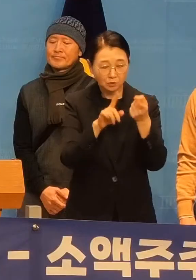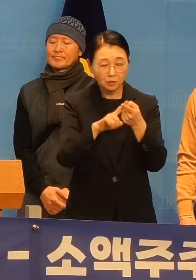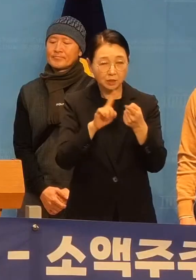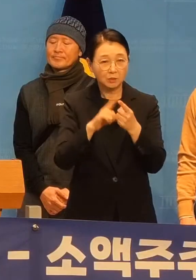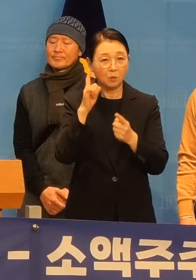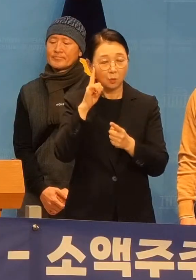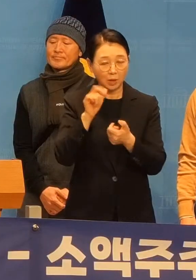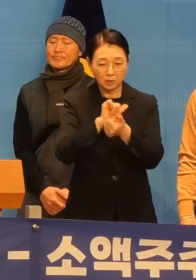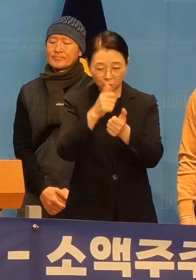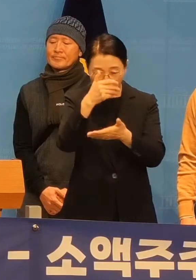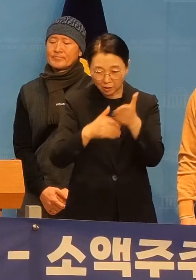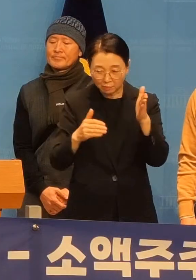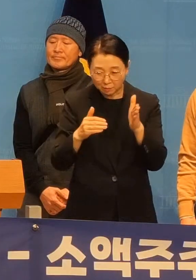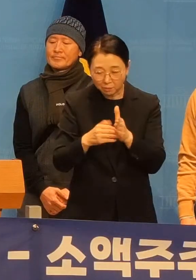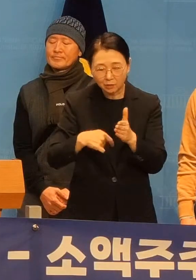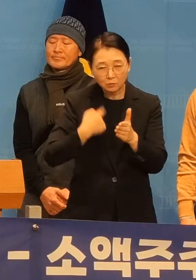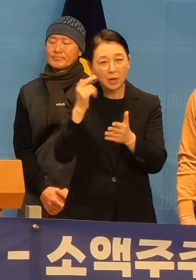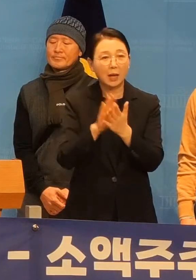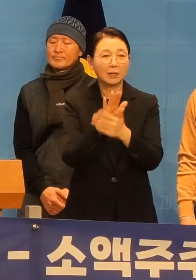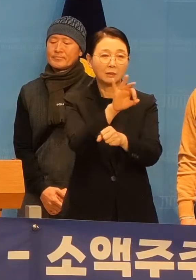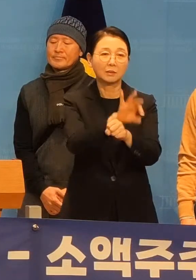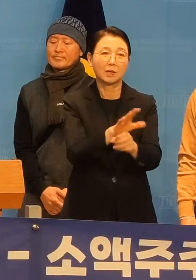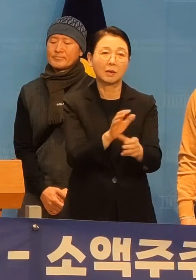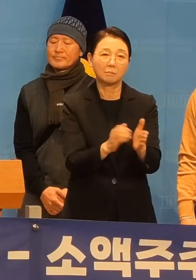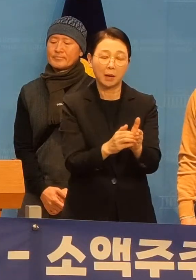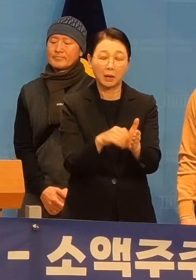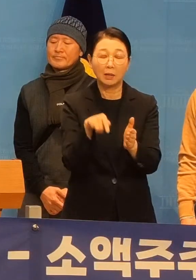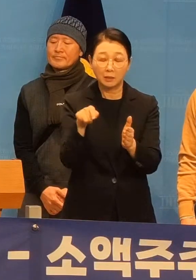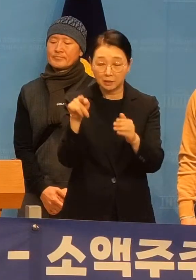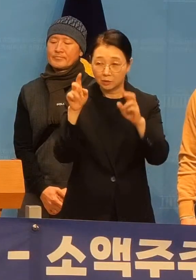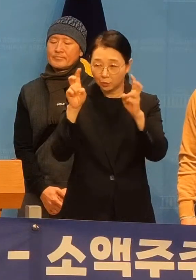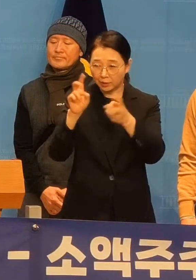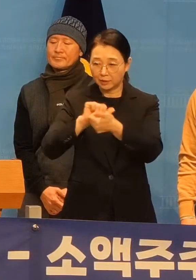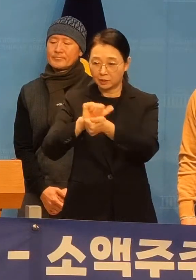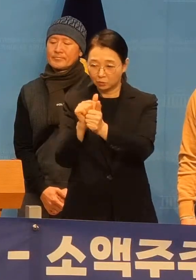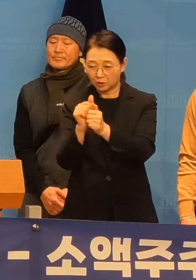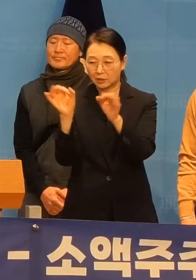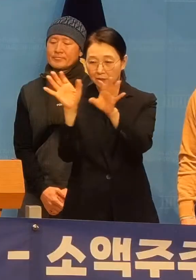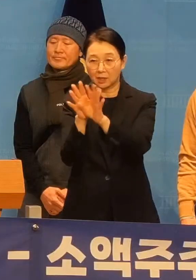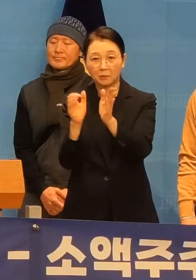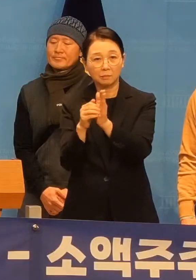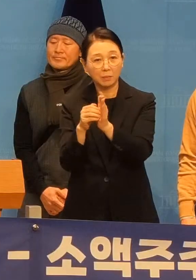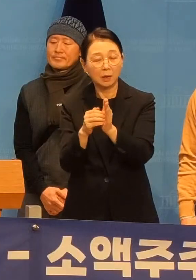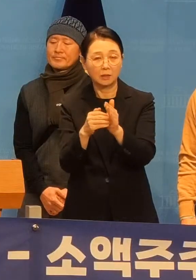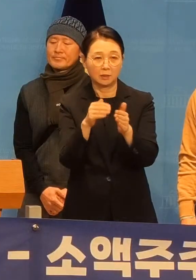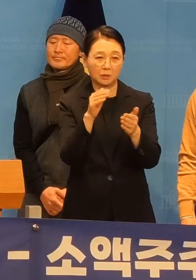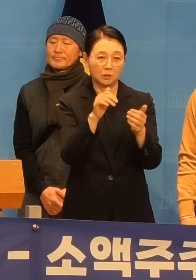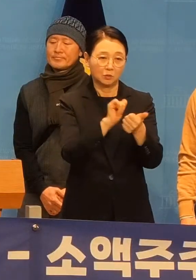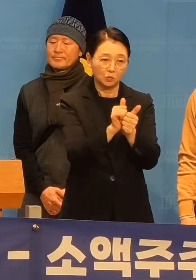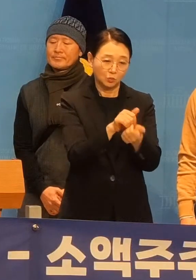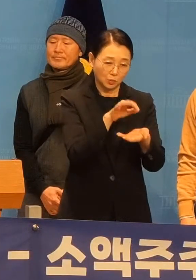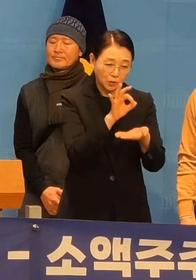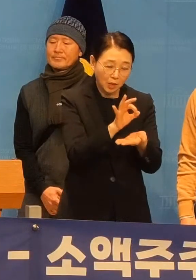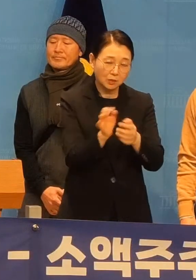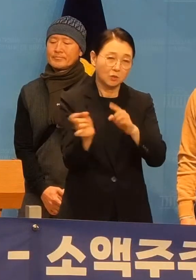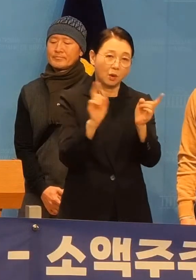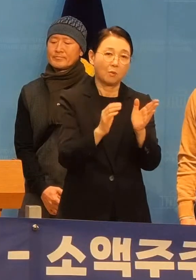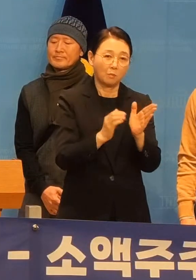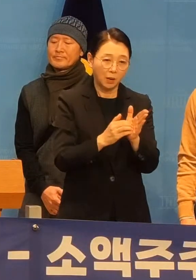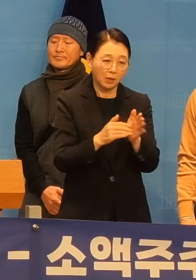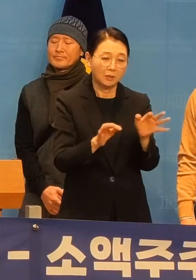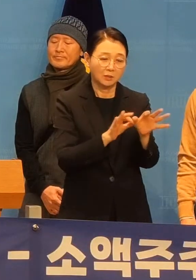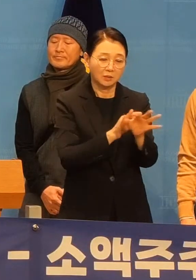지분을 자발적으로 매수하고 자사주를 소각함으로써 주주가치 회복과 경영 효율화의 균형을